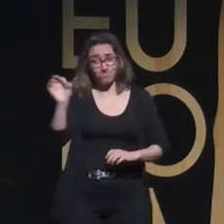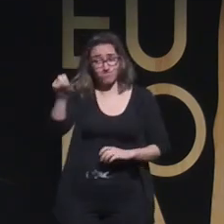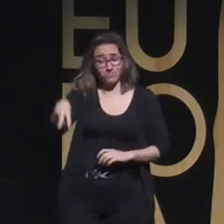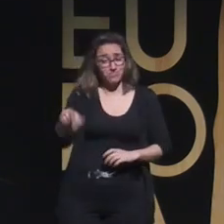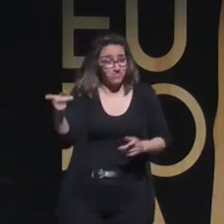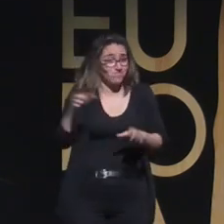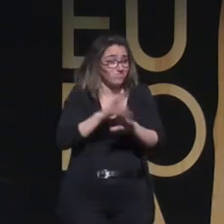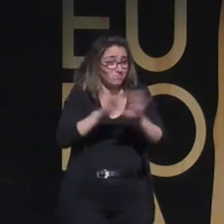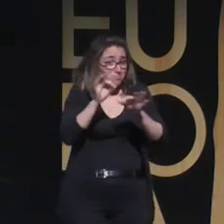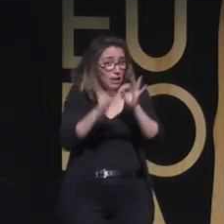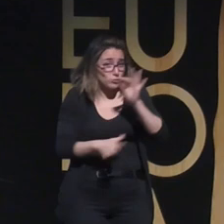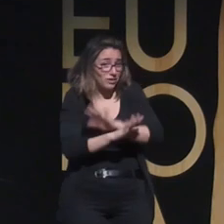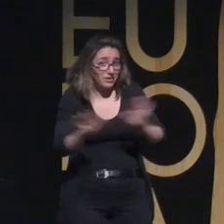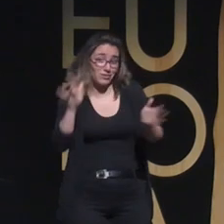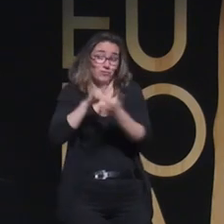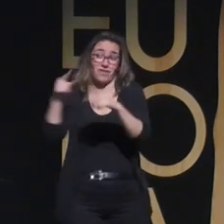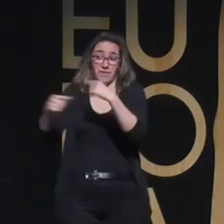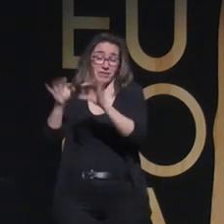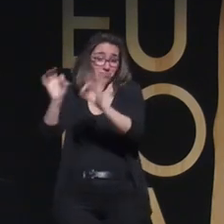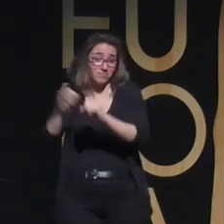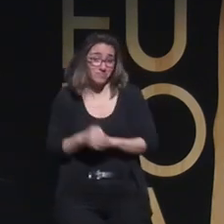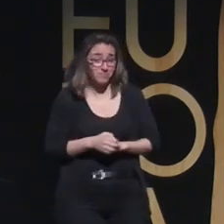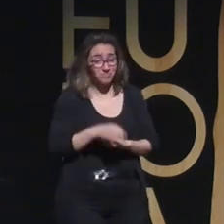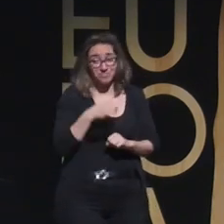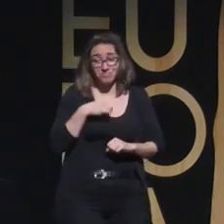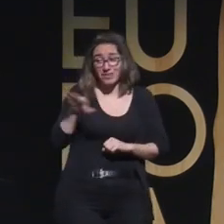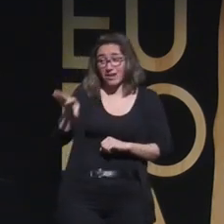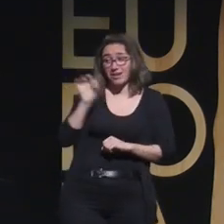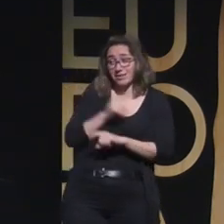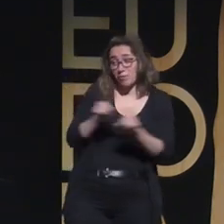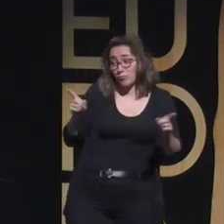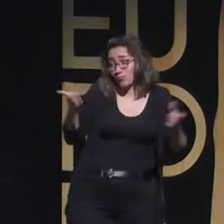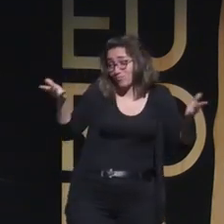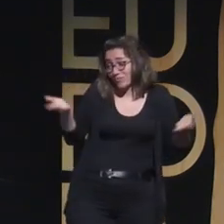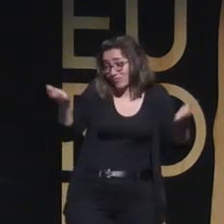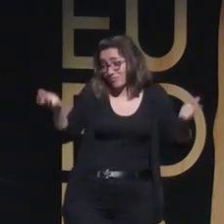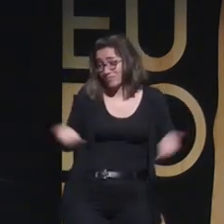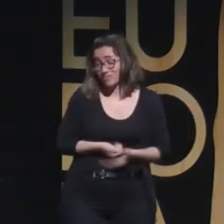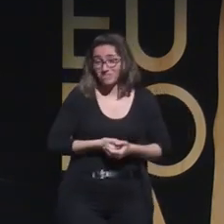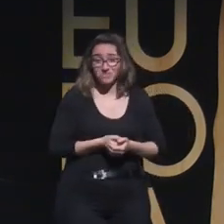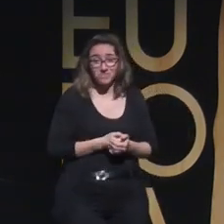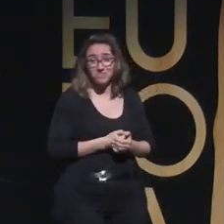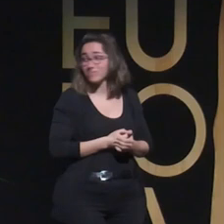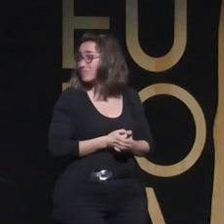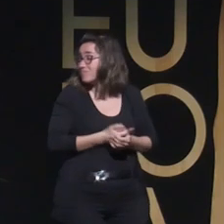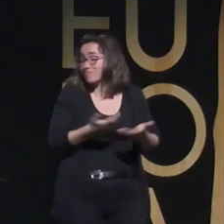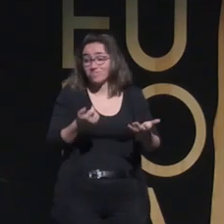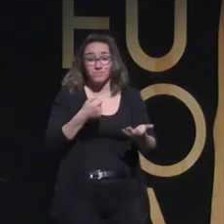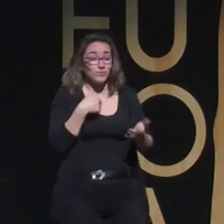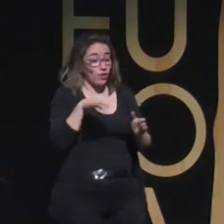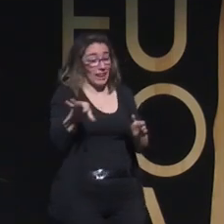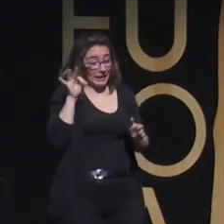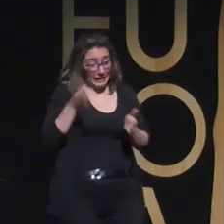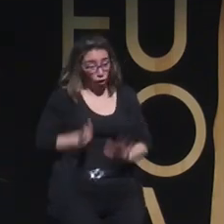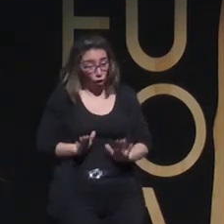ha tocado esta familia. Yo tampoco te elegí, podía haber sido otro esperma y salió este. Fue el tuyo. Yo elegí tener un hijo, no a ti